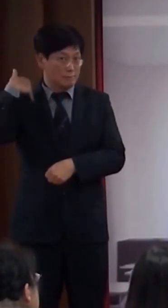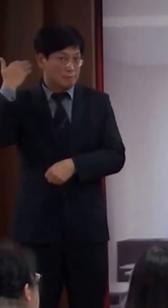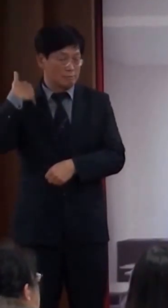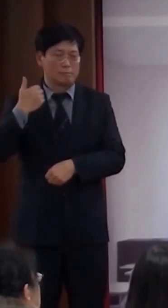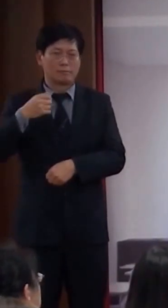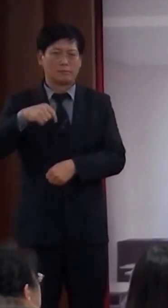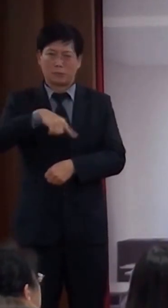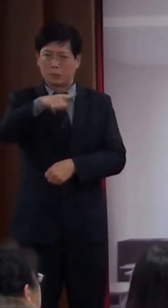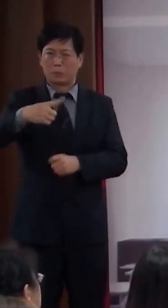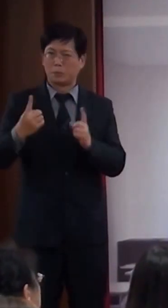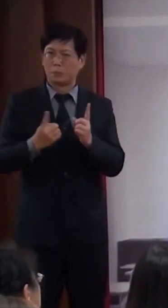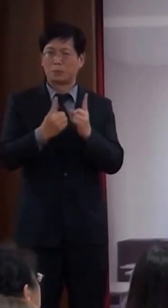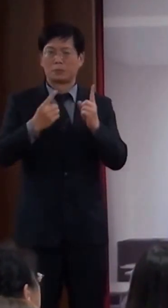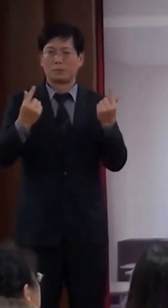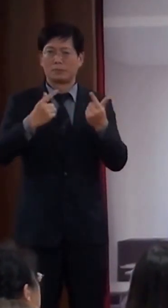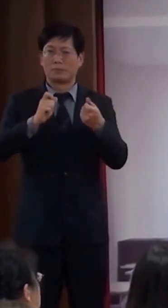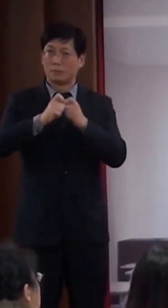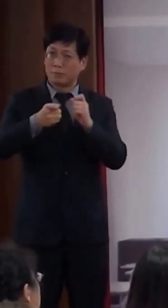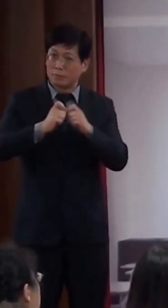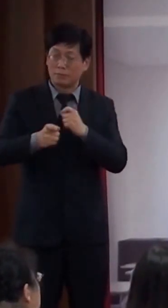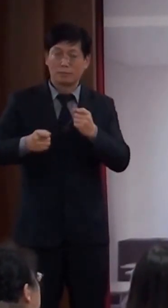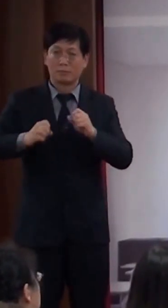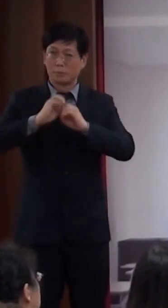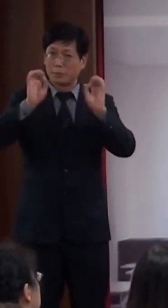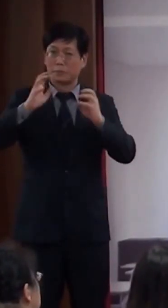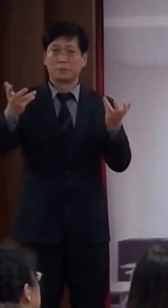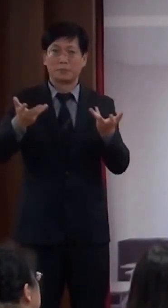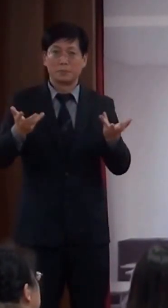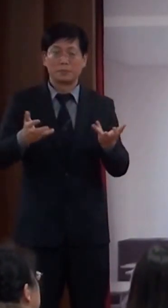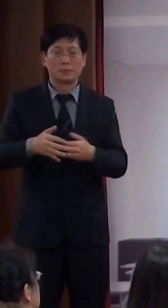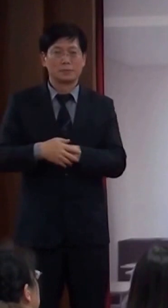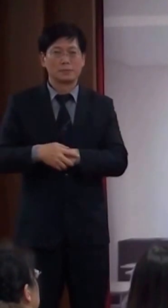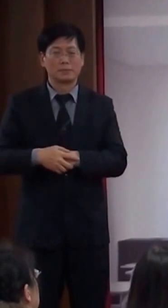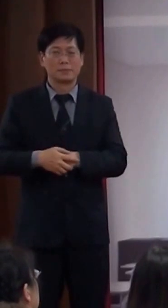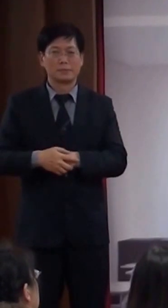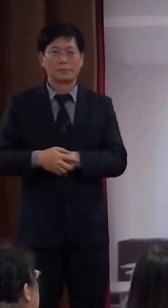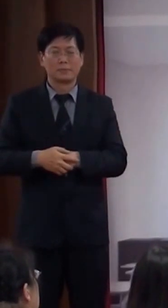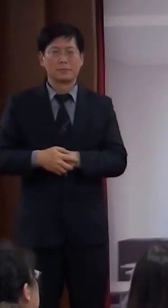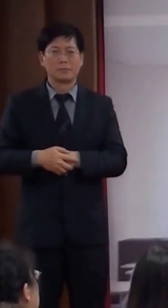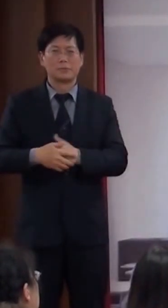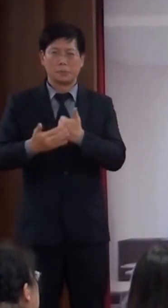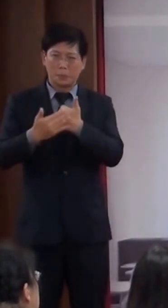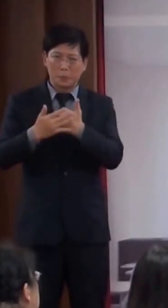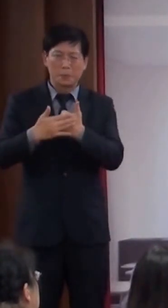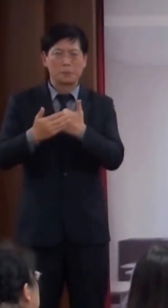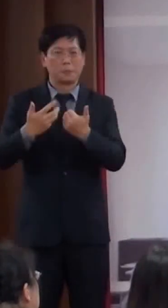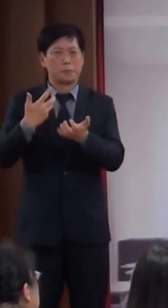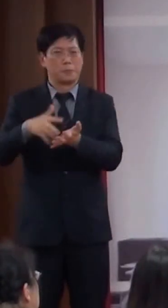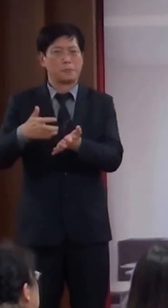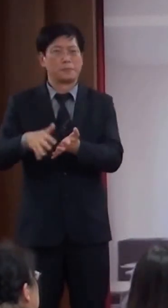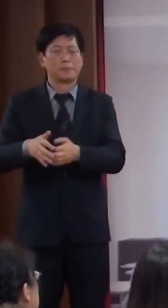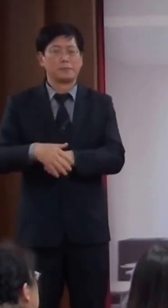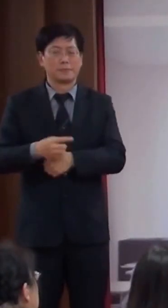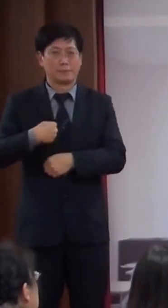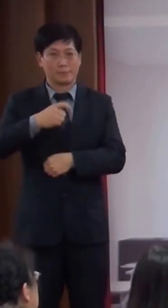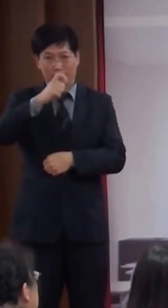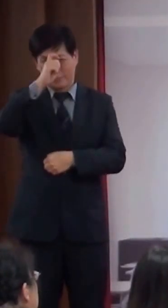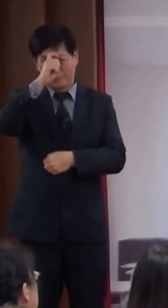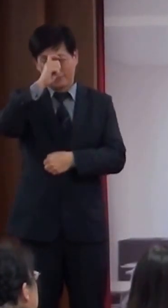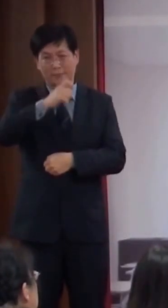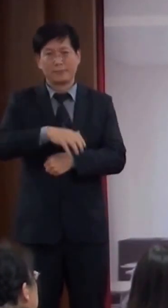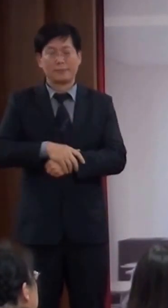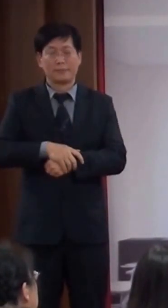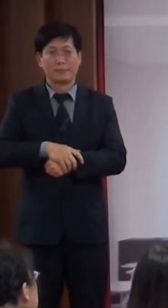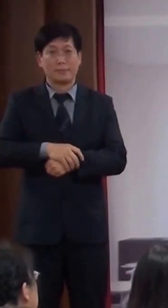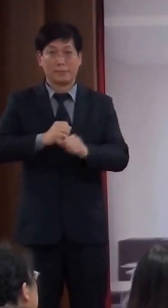各位对于有关税捐先导活动给我们很多的协助，我们希望